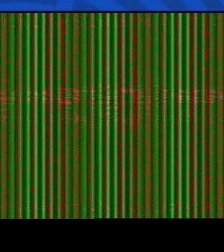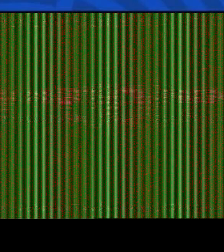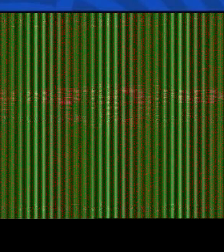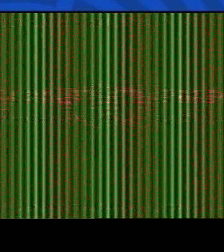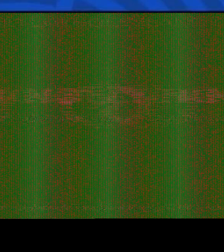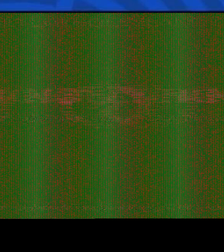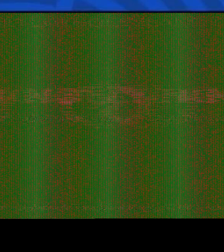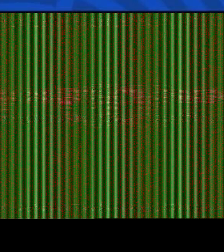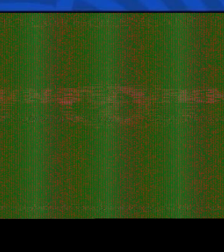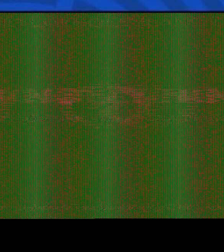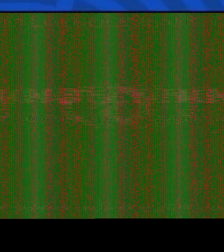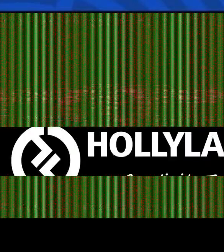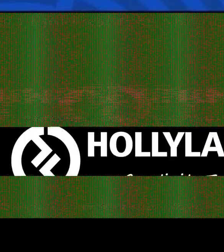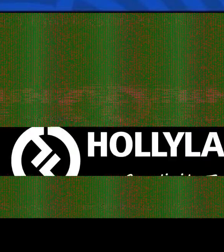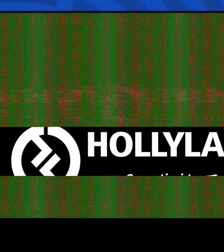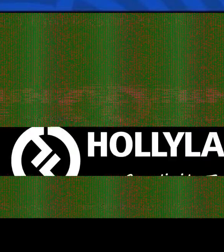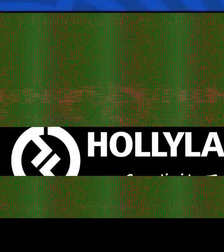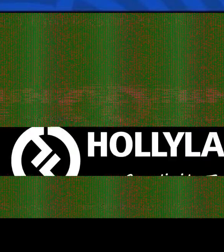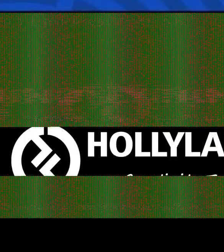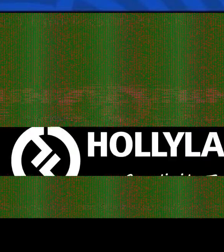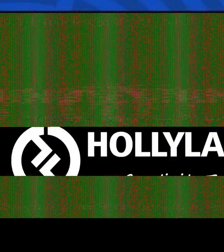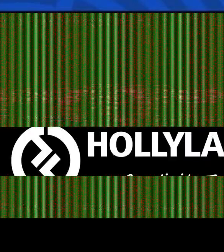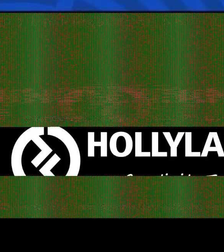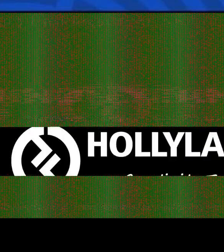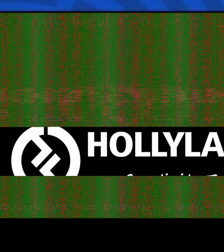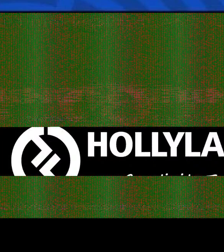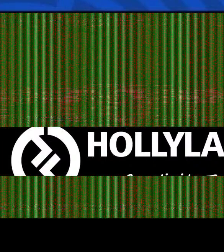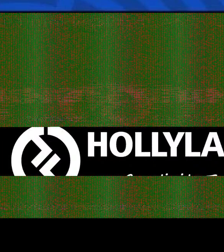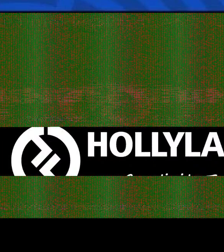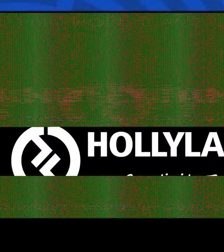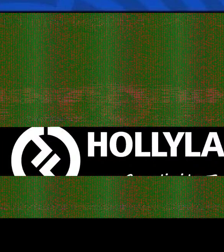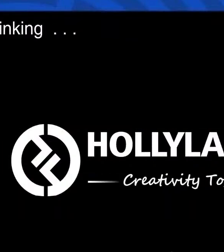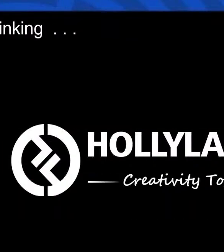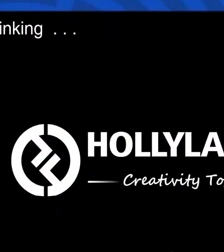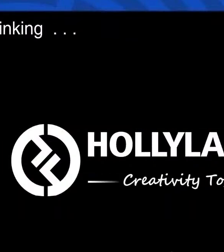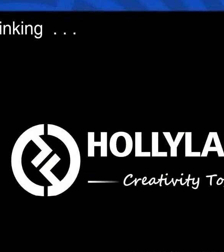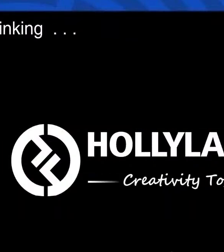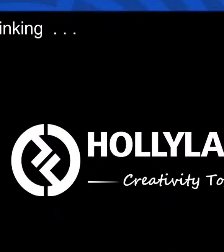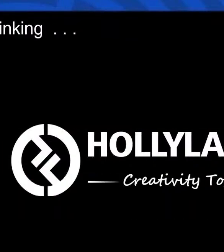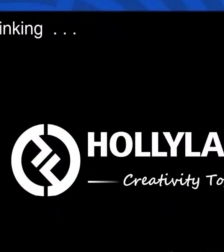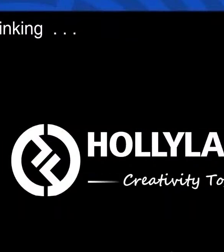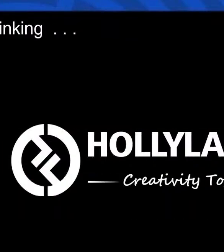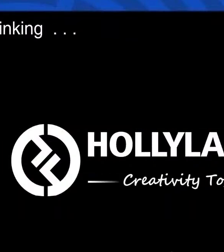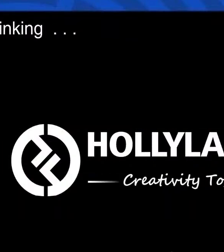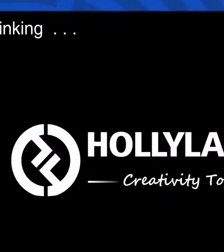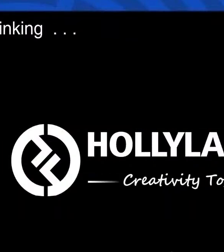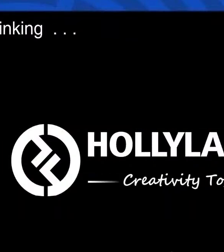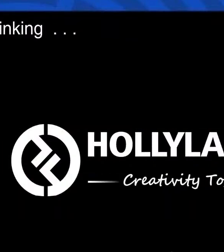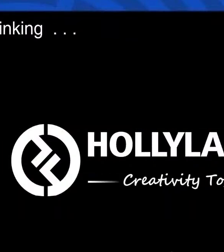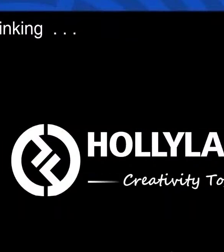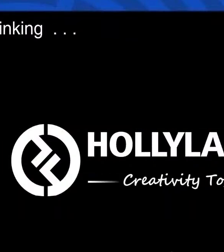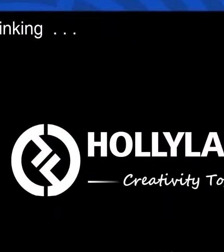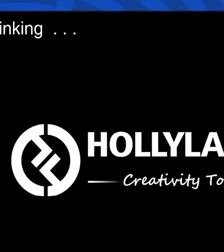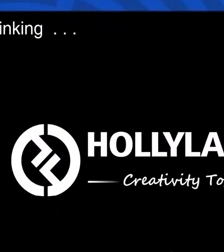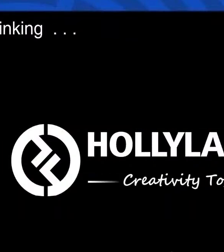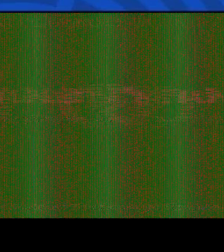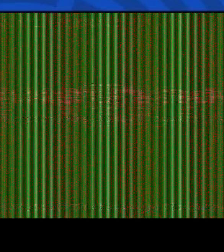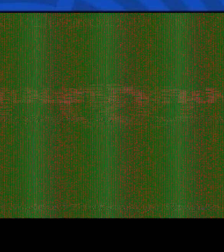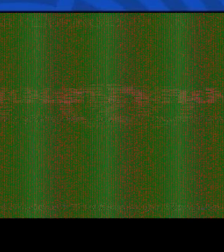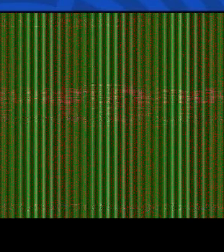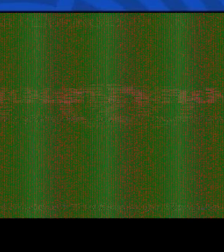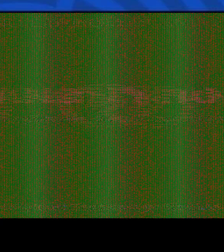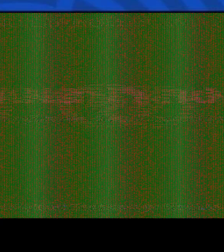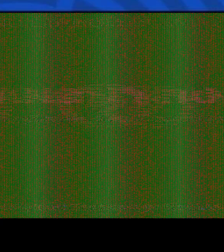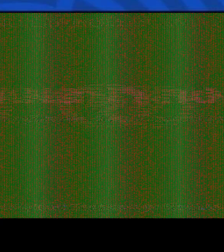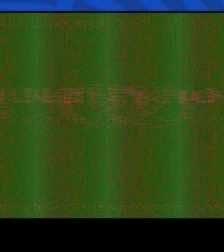coração e nos sustenta. Em nome de Jesus. Amém. Você assente-se, por gentileza. E eu